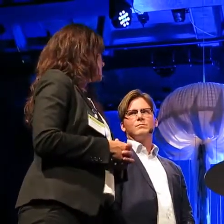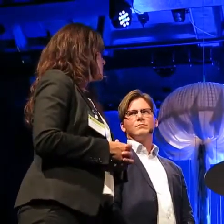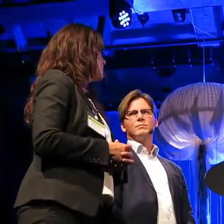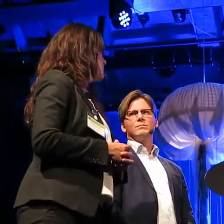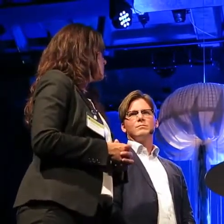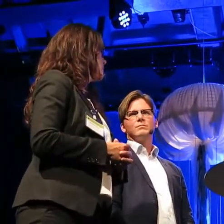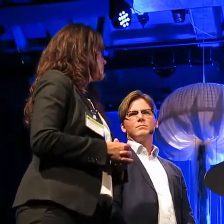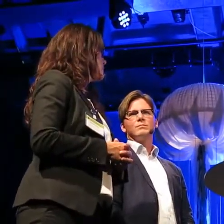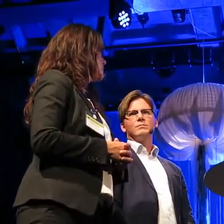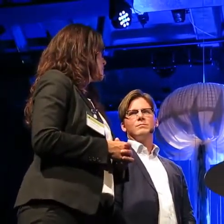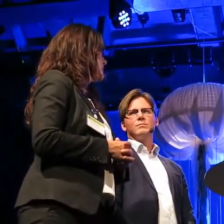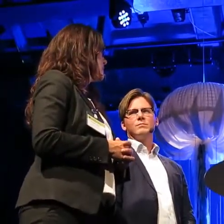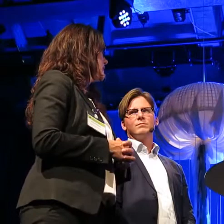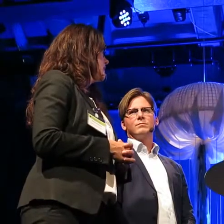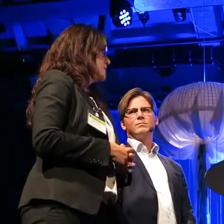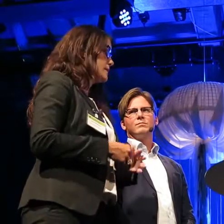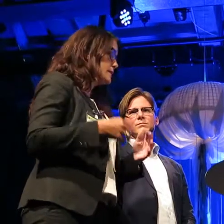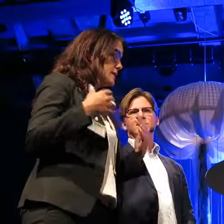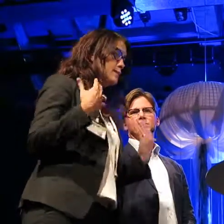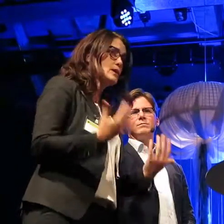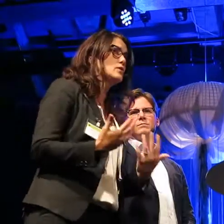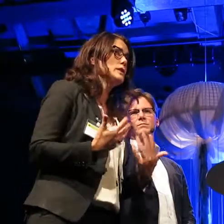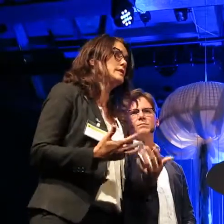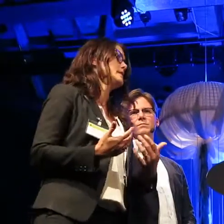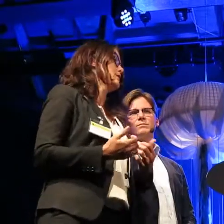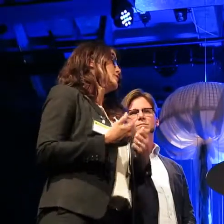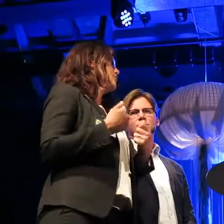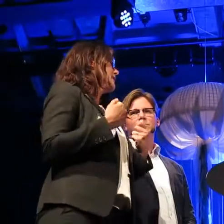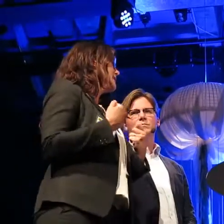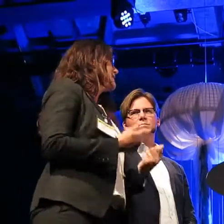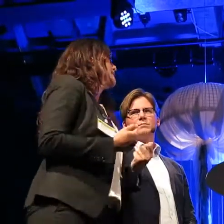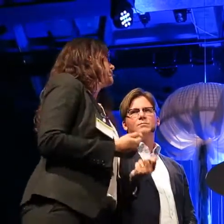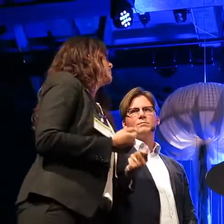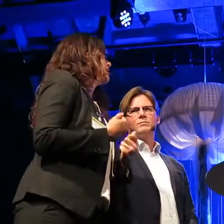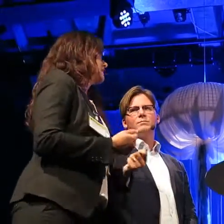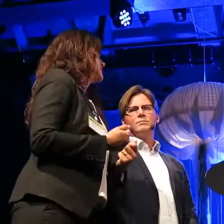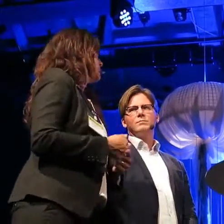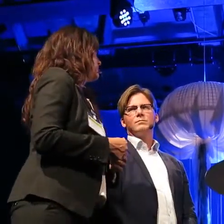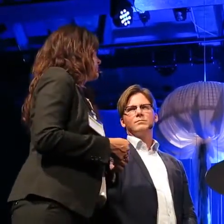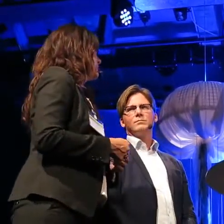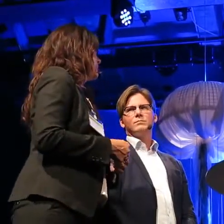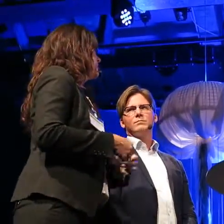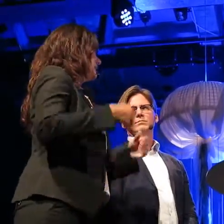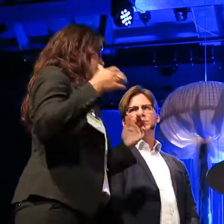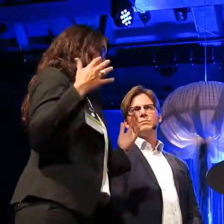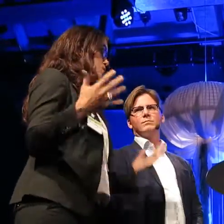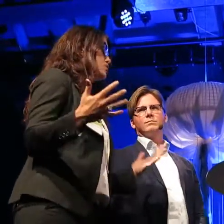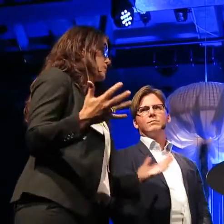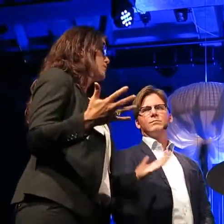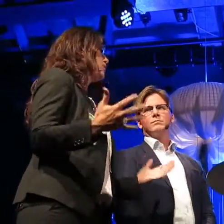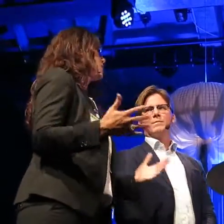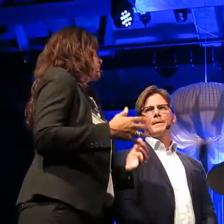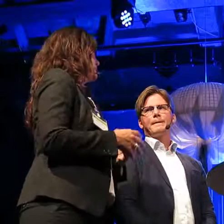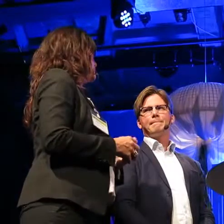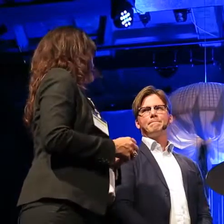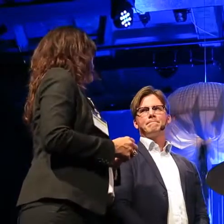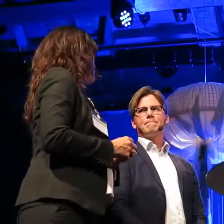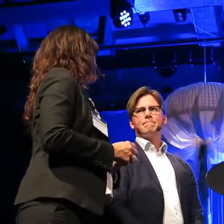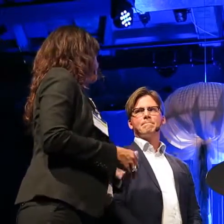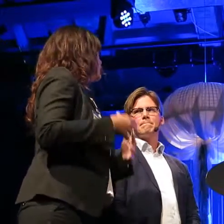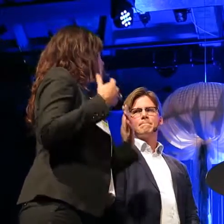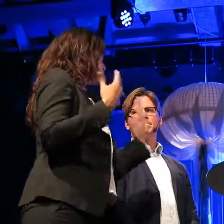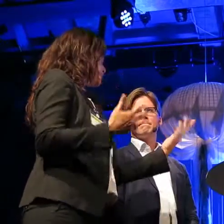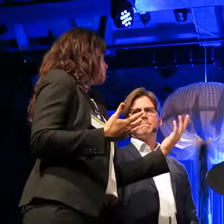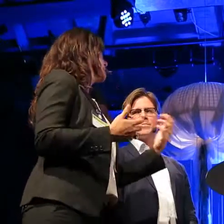hand på ett så otroligt bra sätt som möjligt. Så att det, men jag efterfrågar igen mera samarbete, därför att vi måste ju vara överens